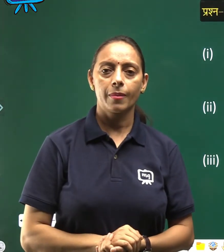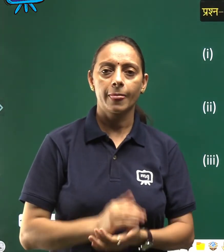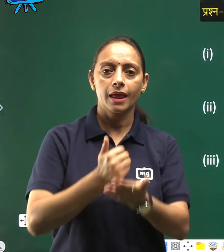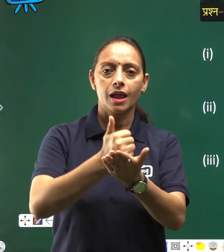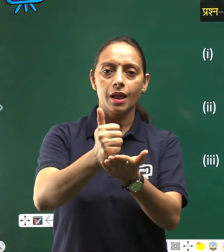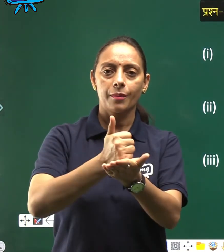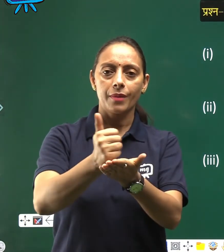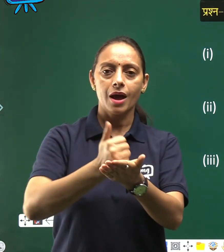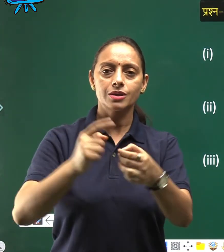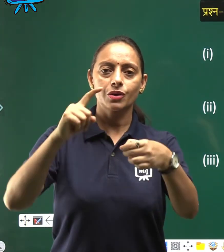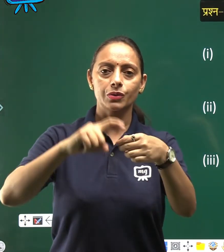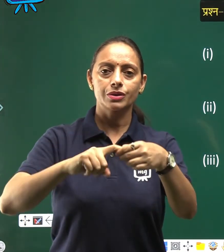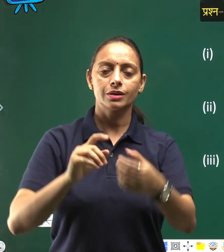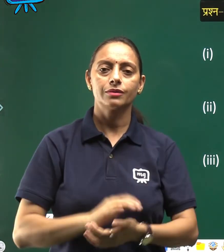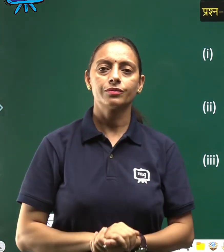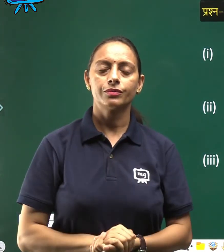अभ्यास प्रश्न,